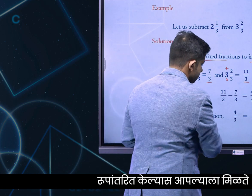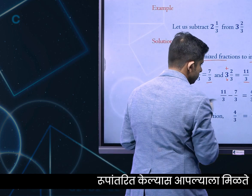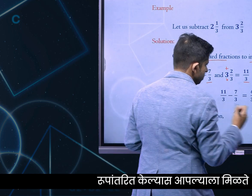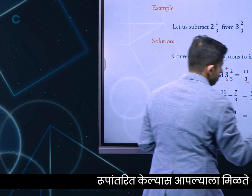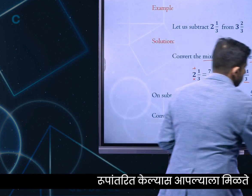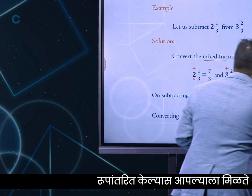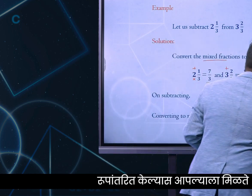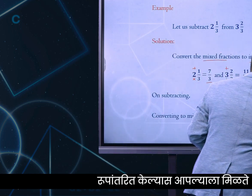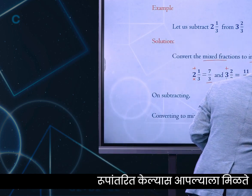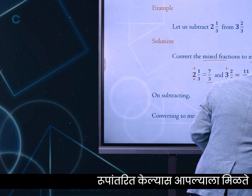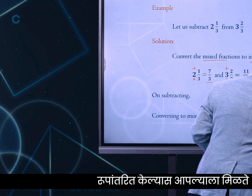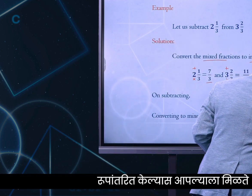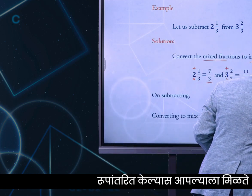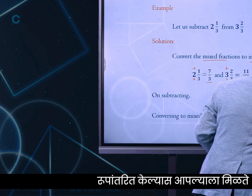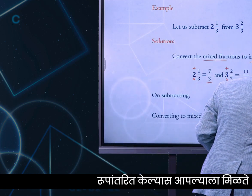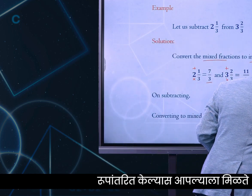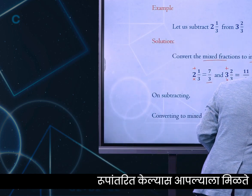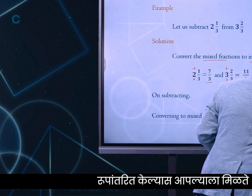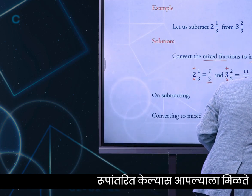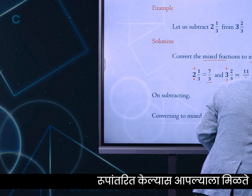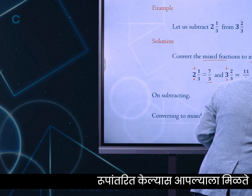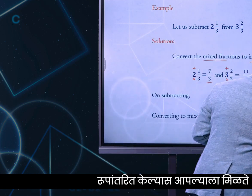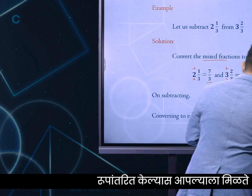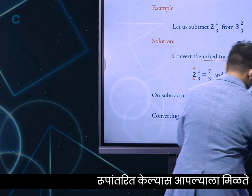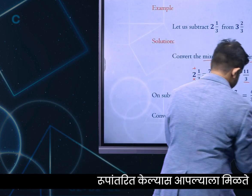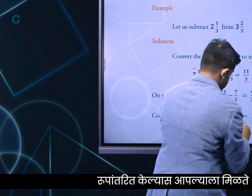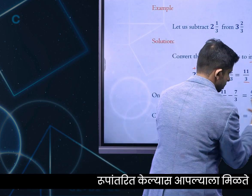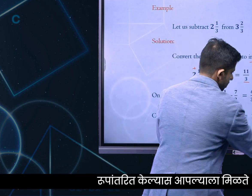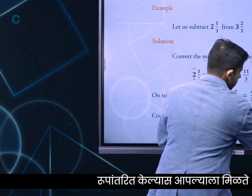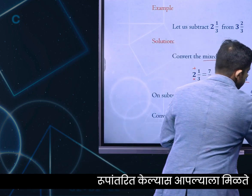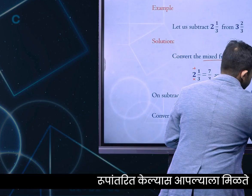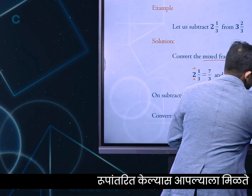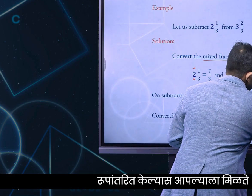1.1/3 रूपांतरित केल्यास आपल्याला मिळते 4/3.